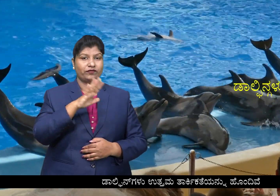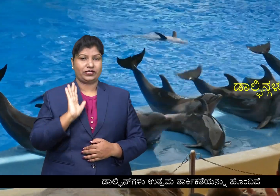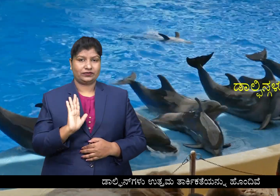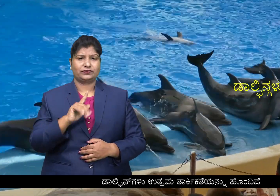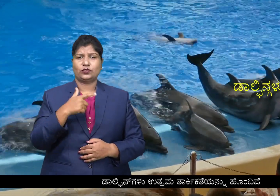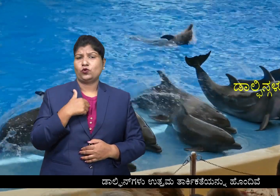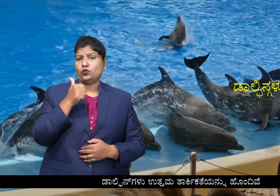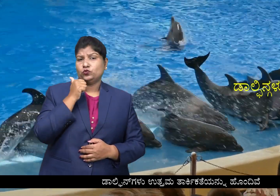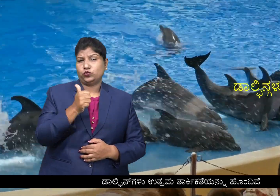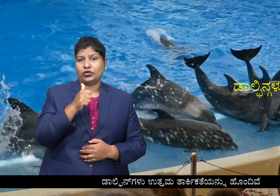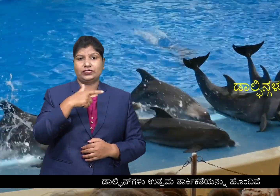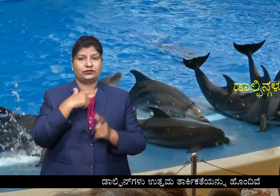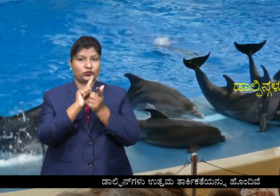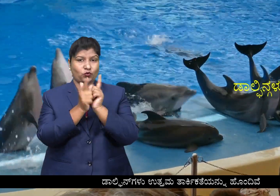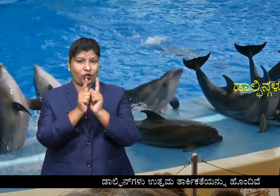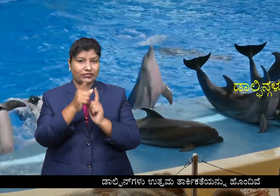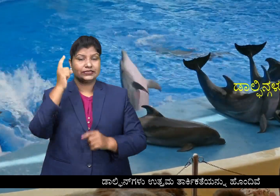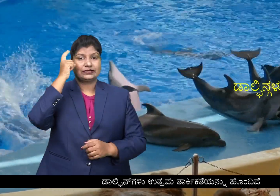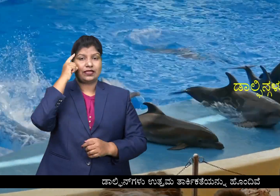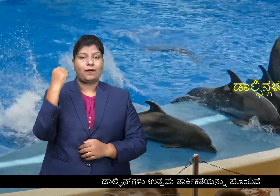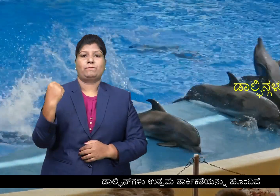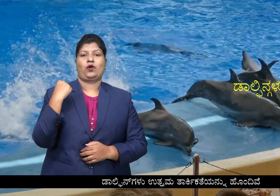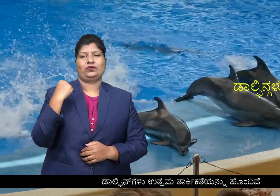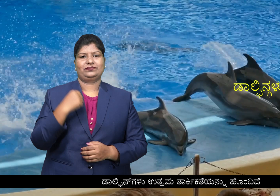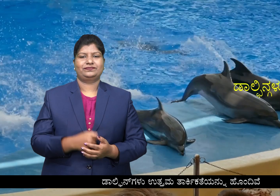ಉತ್ತಮ ತಾರ್ಕಿಕತೆಯನ್ನ ಹೊಂದಿವೆ.